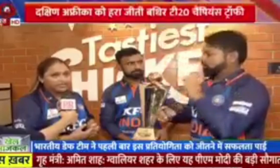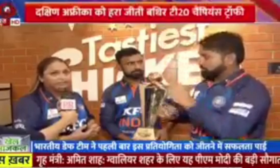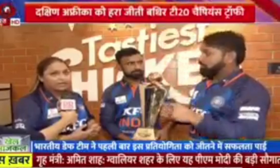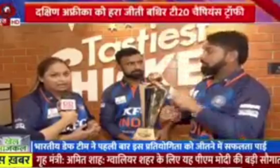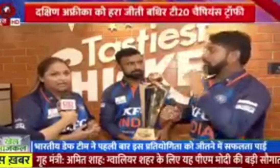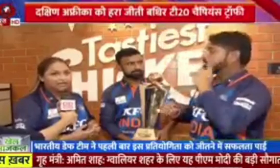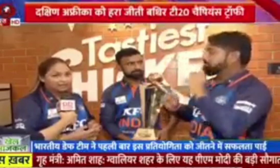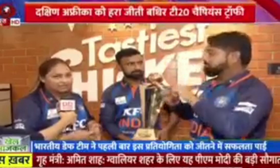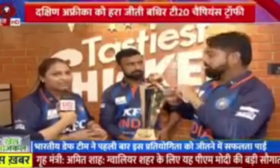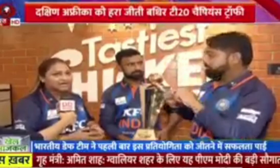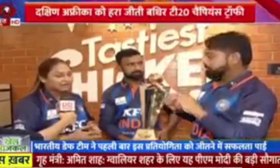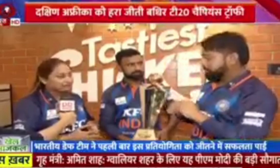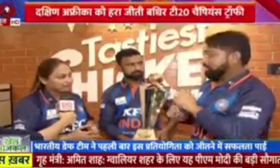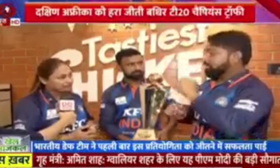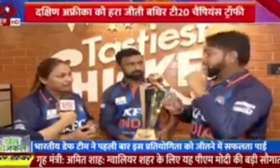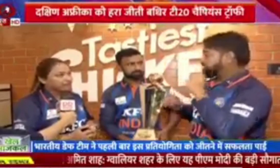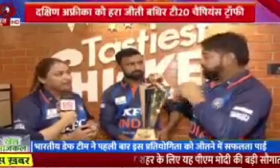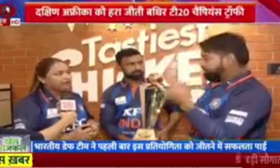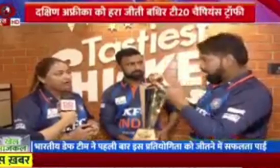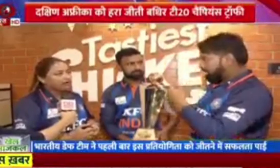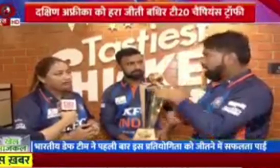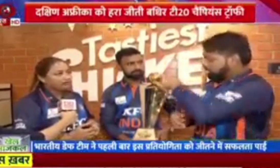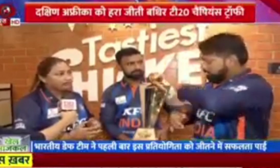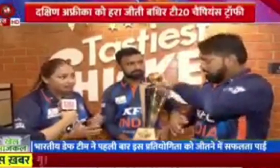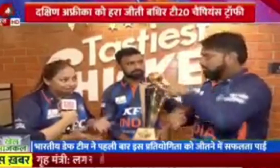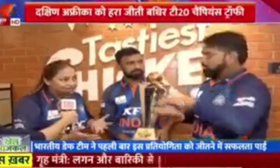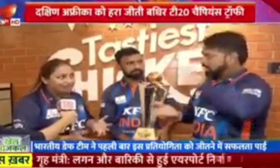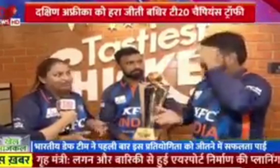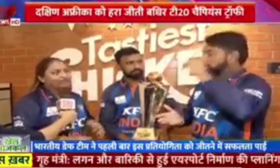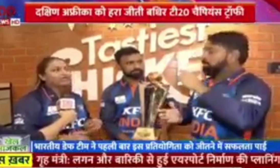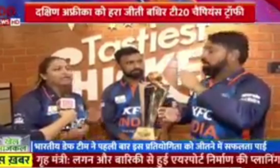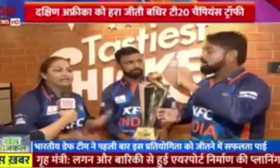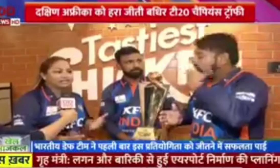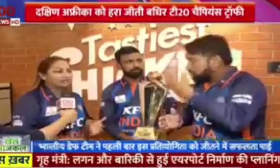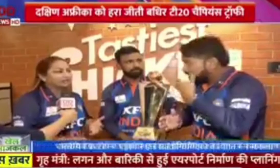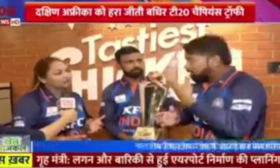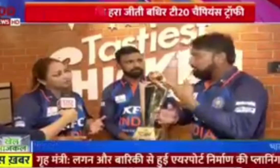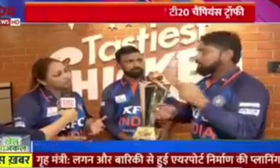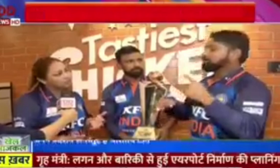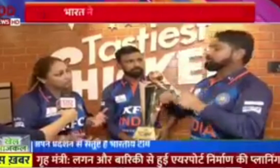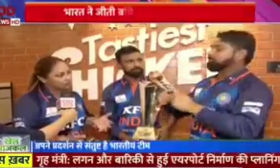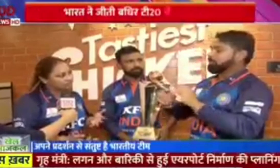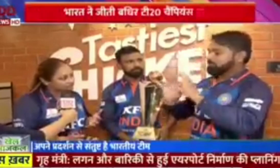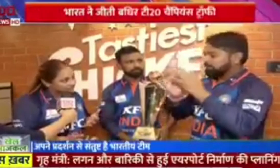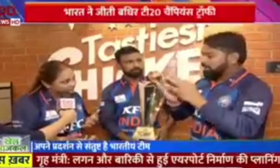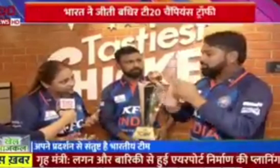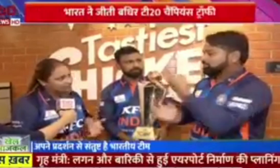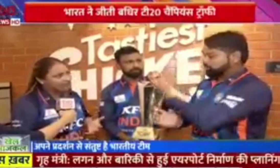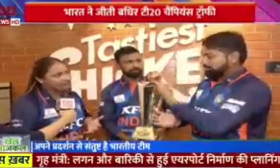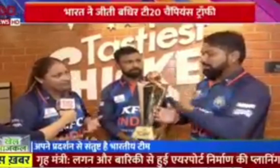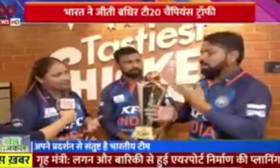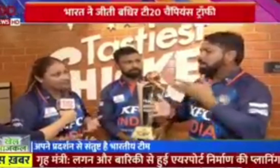हम प्लानिंग अभी से स्टार्ट करेंगे और मेक श्योर करेंगे कि नेक्स्ट टाइम भी हम जो है ट्रॉफी जीत कर ही आए।